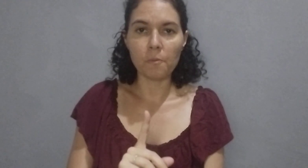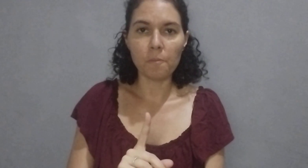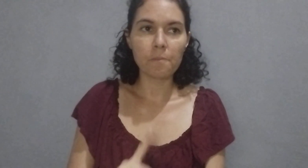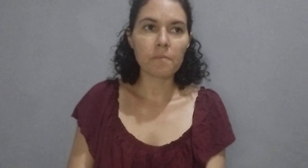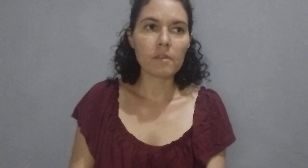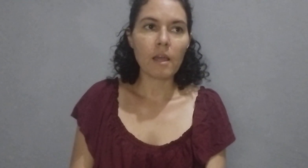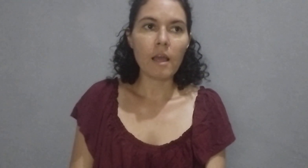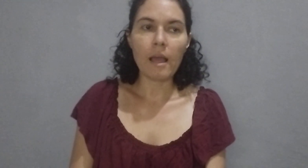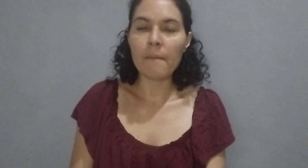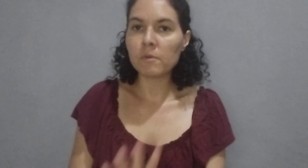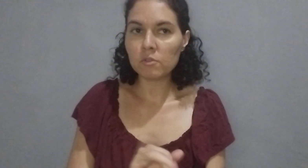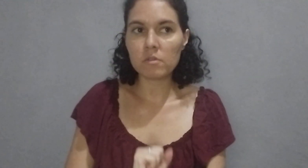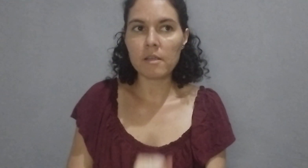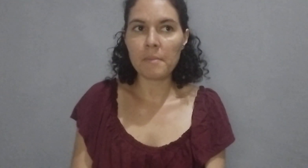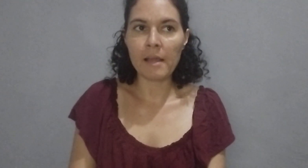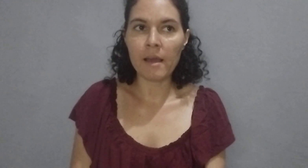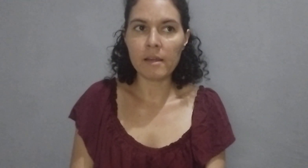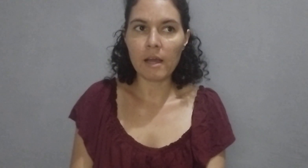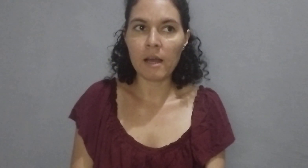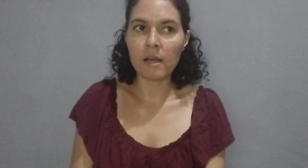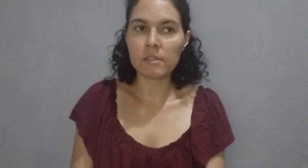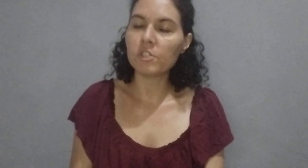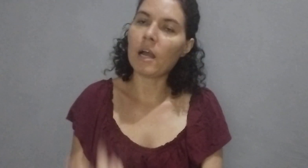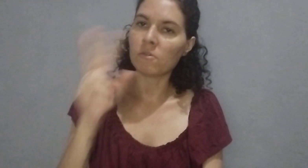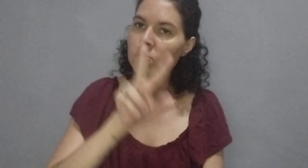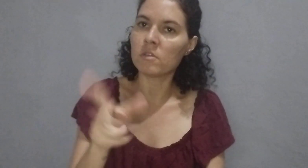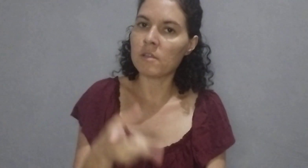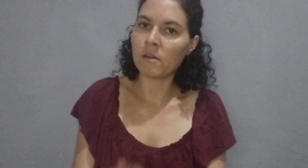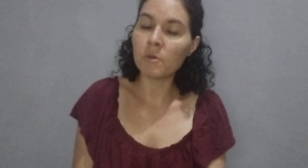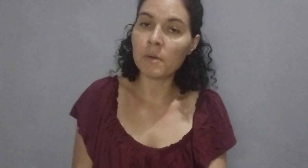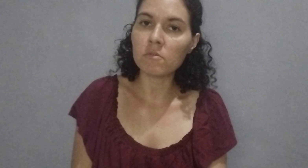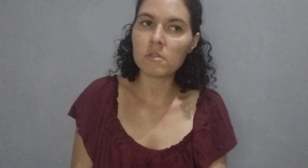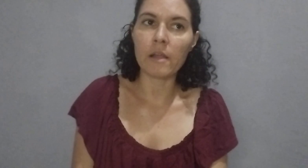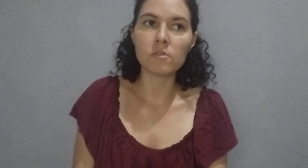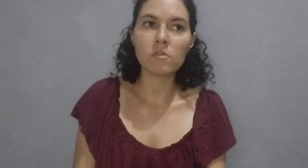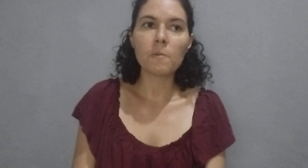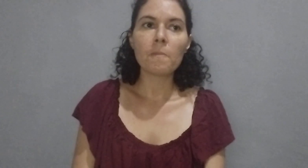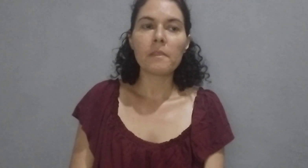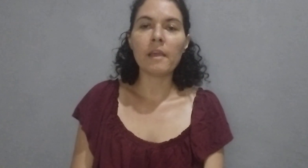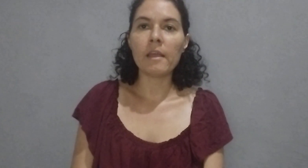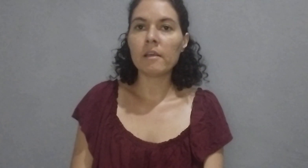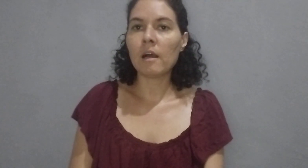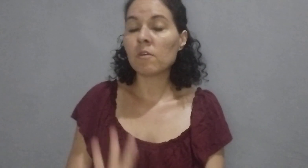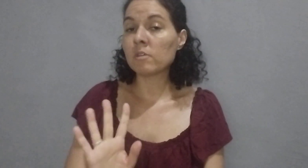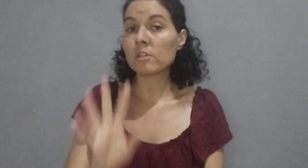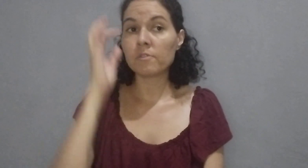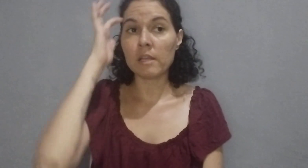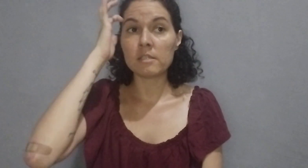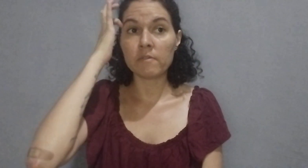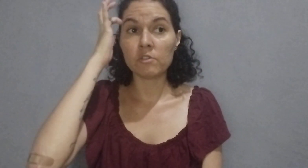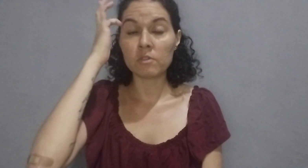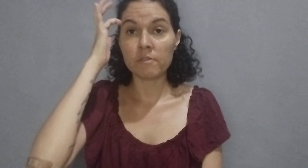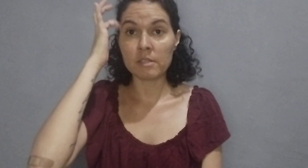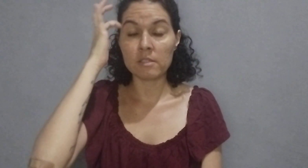João é muito semelhar a Tiago. Os 2 eram irmãos, certo? E aí, a única diferença, em vez de você fazer